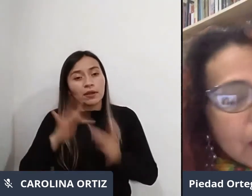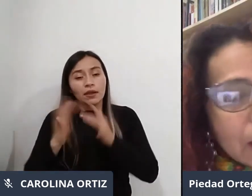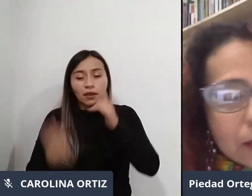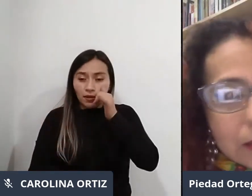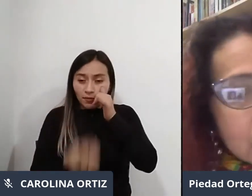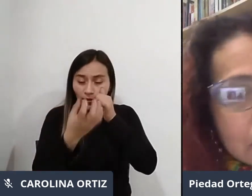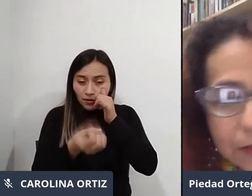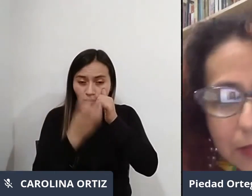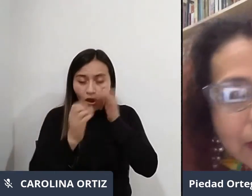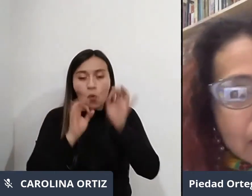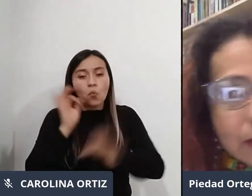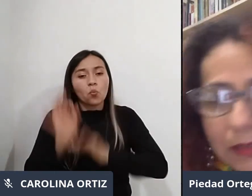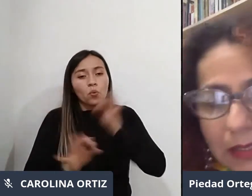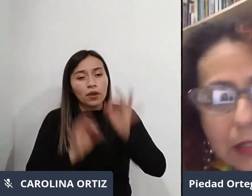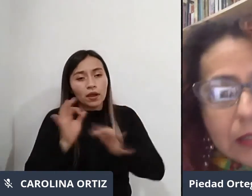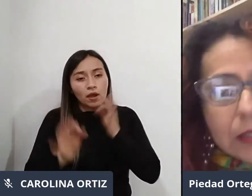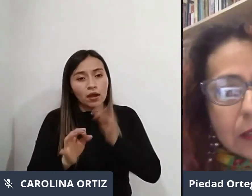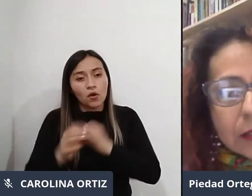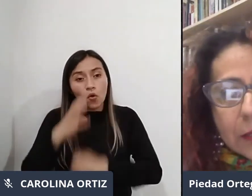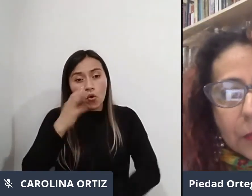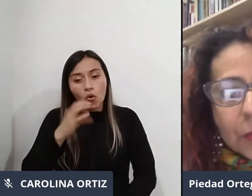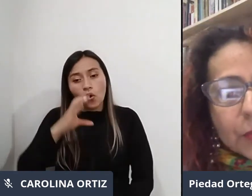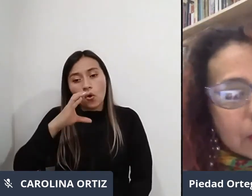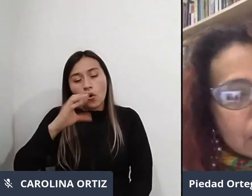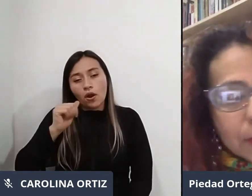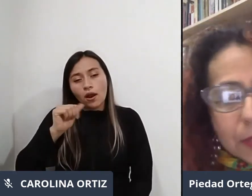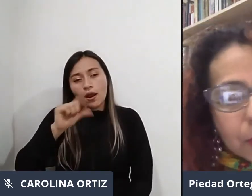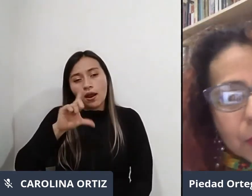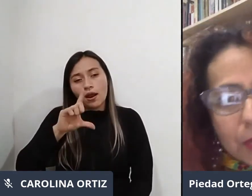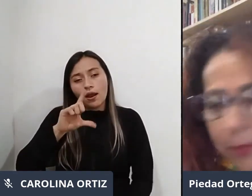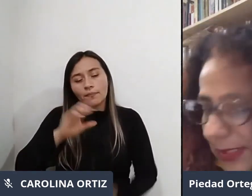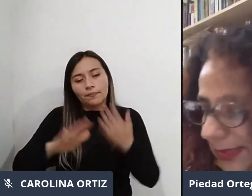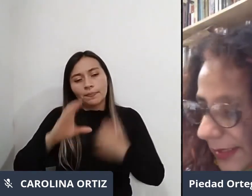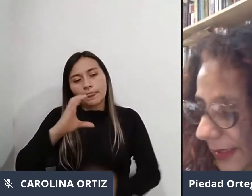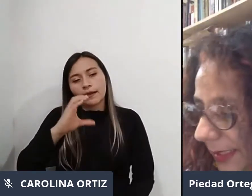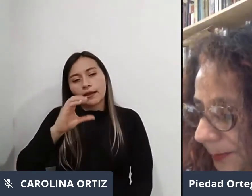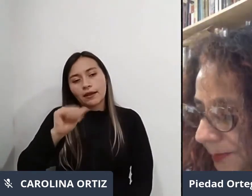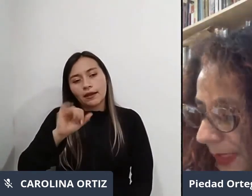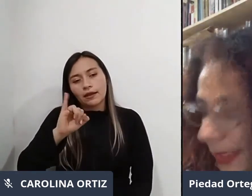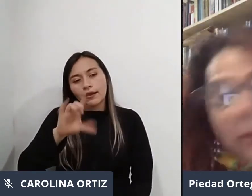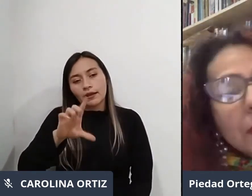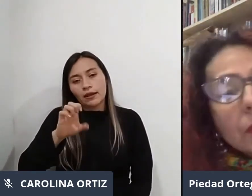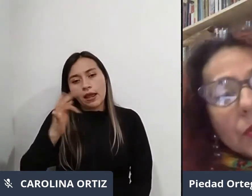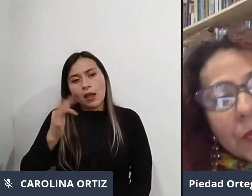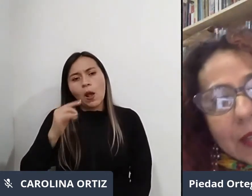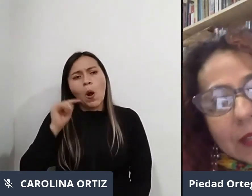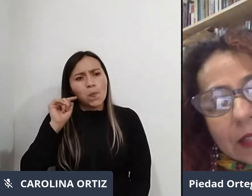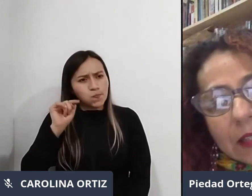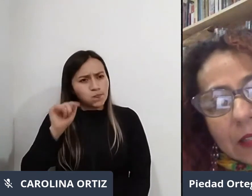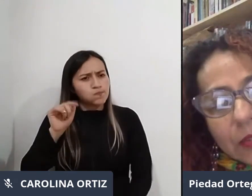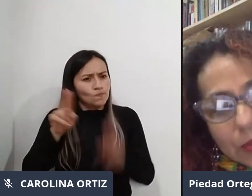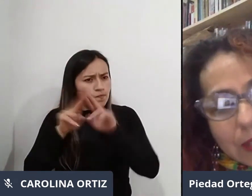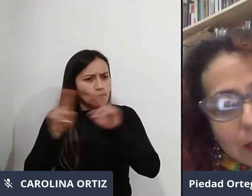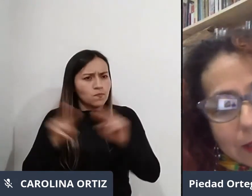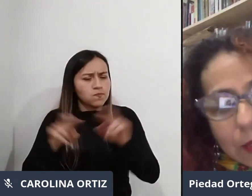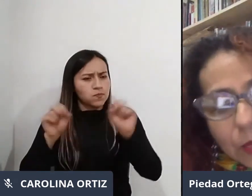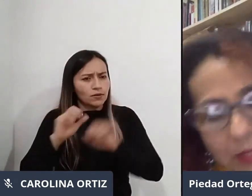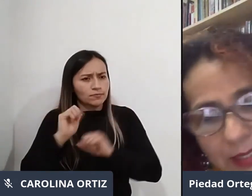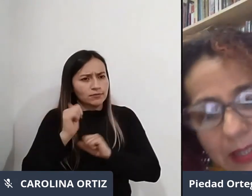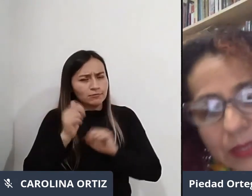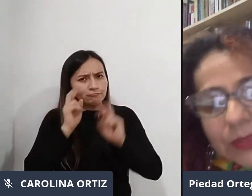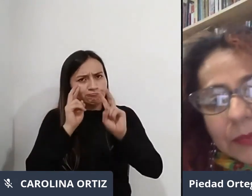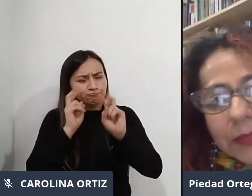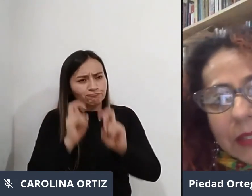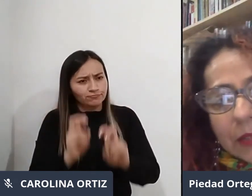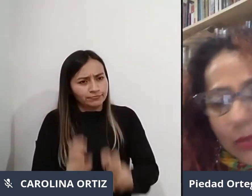googlear, CAIRED está también se puede buscar por internet, también nos ofrece, y yo creo que él está muy